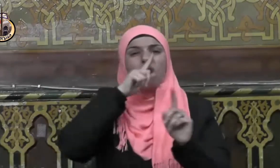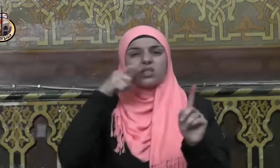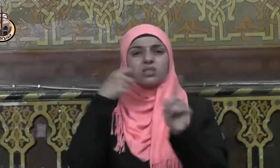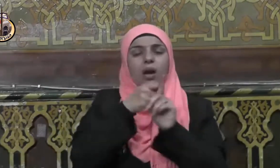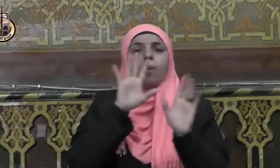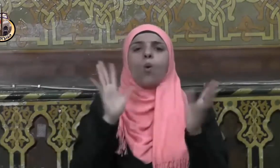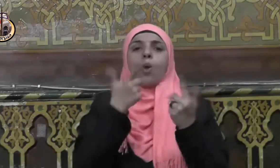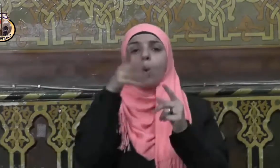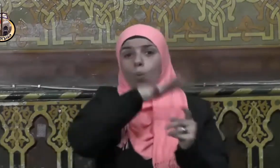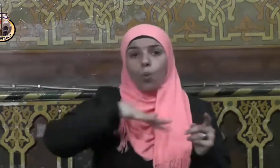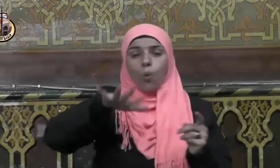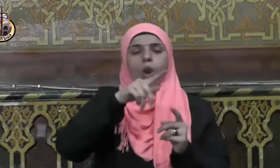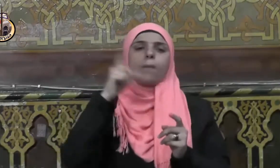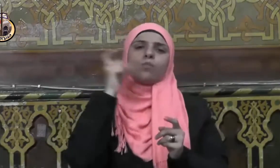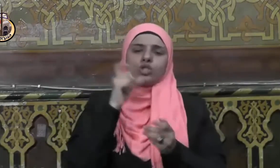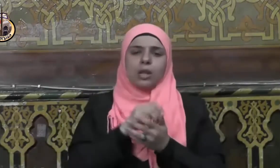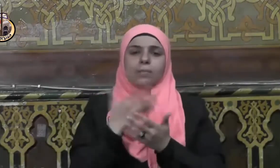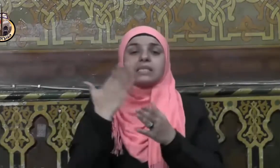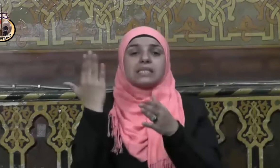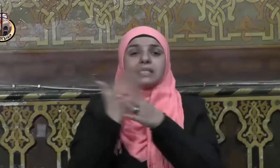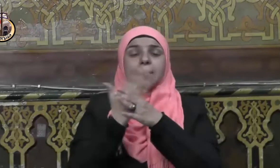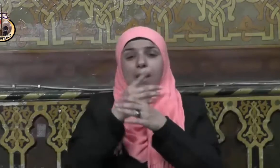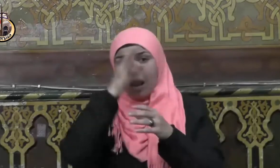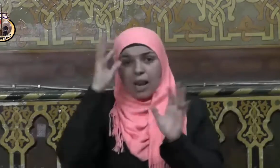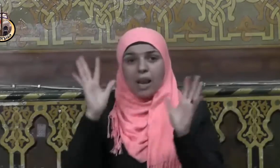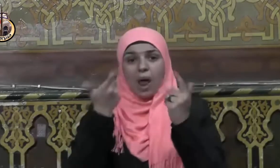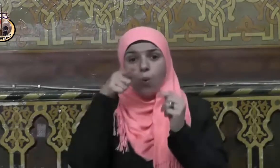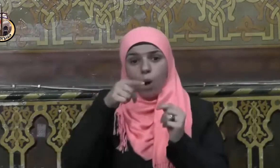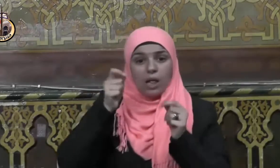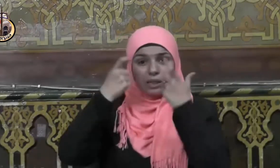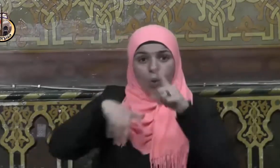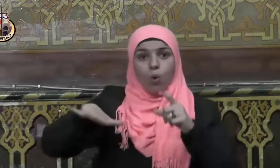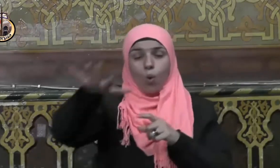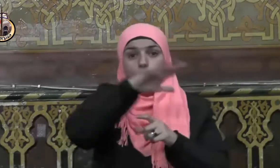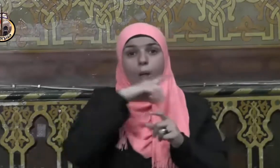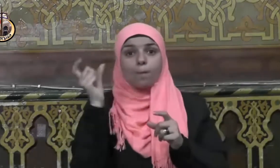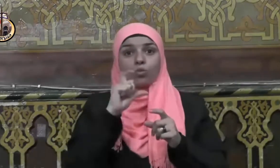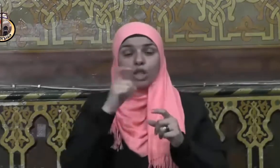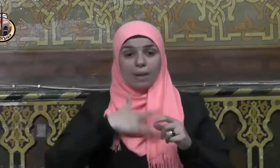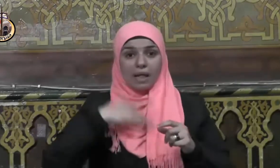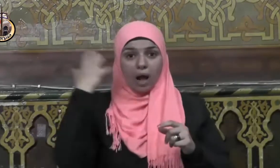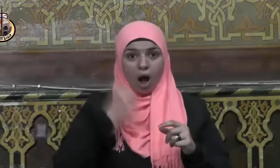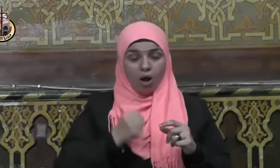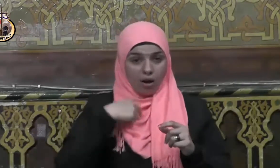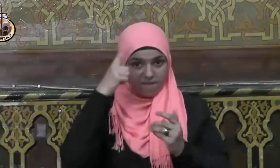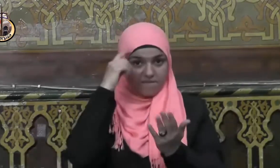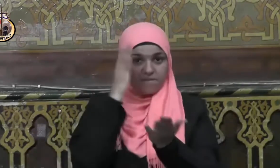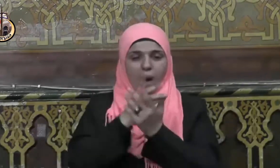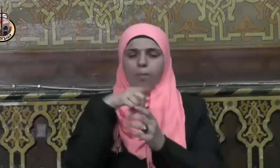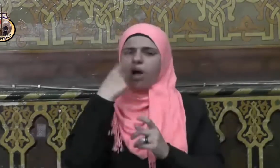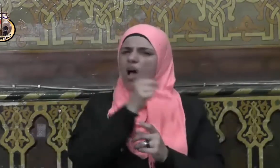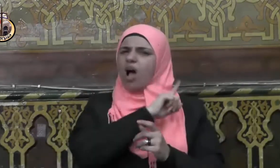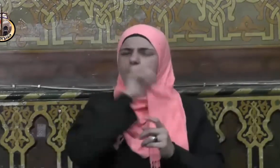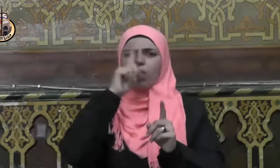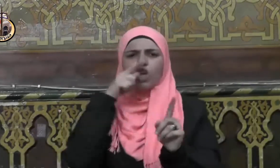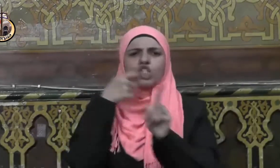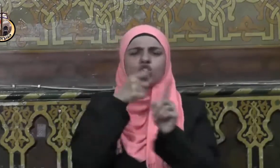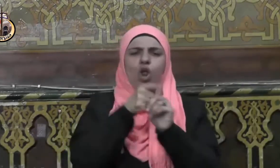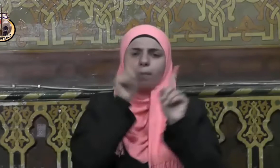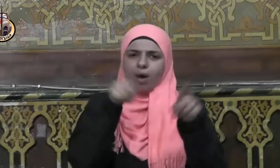مسلمة، لأنها لو كانت مسلمة حقا لما رضيت بالظلم، أو